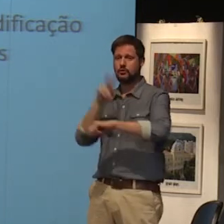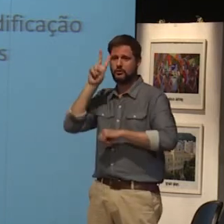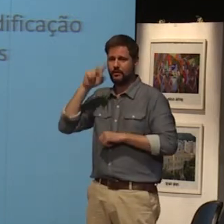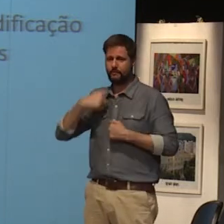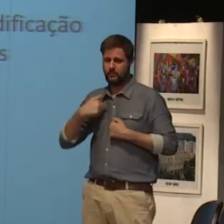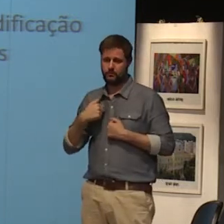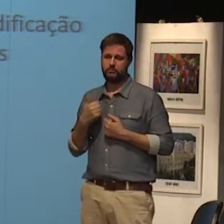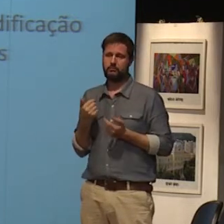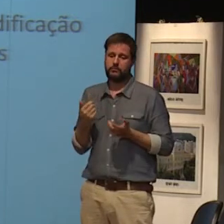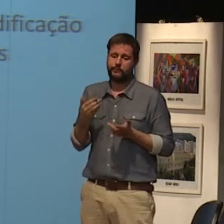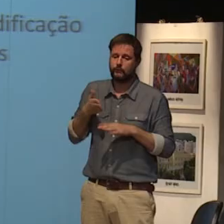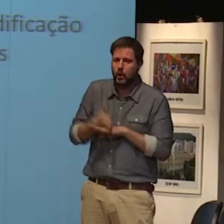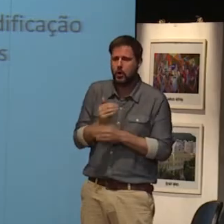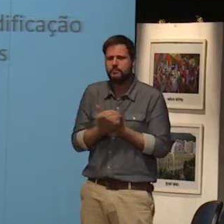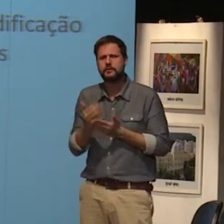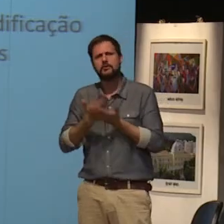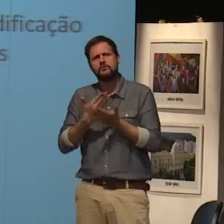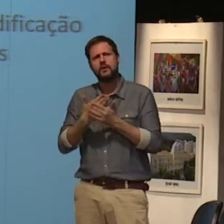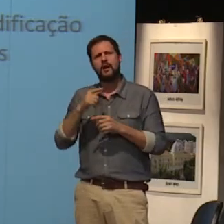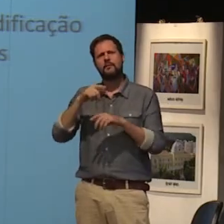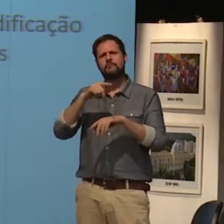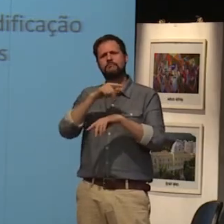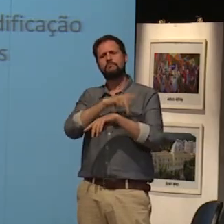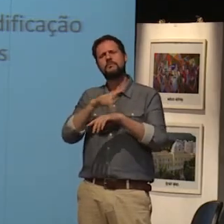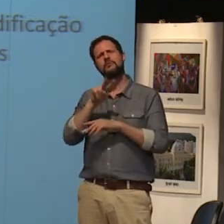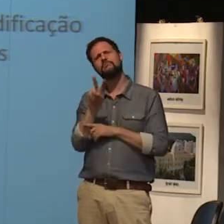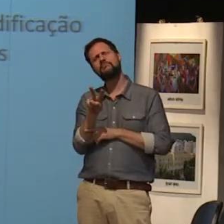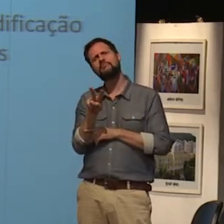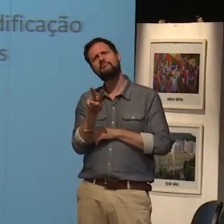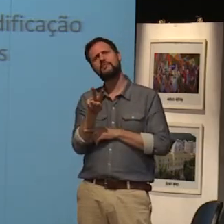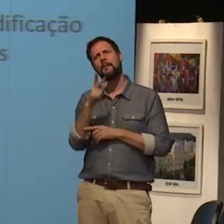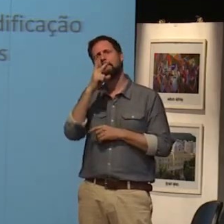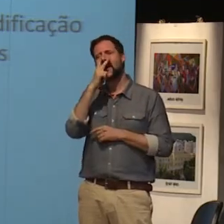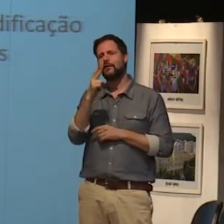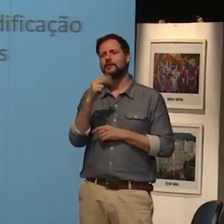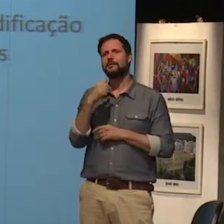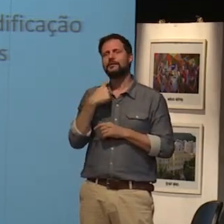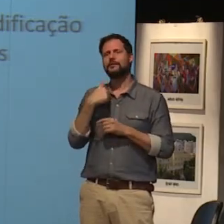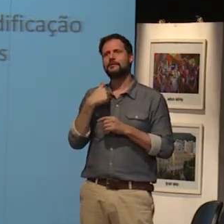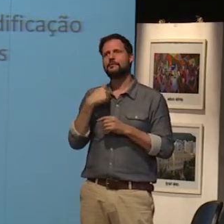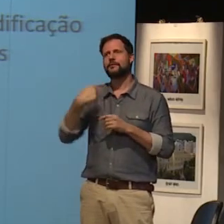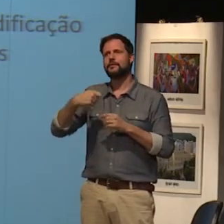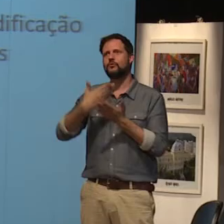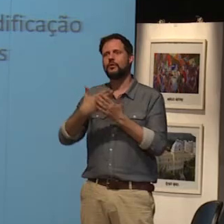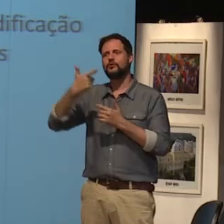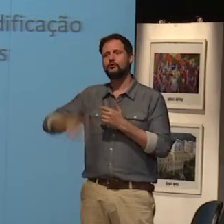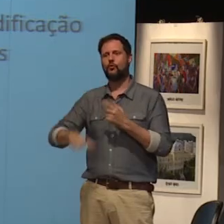eu estudei pedagogia, né? Eu estudei pedagogia, parece que eu